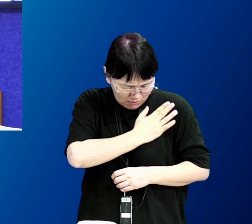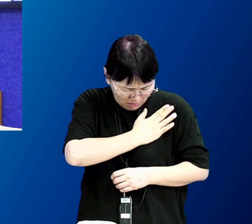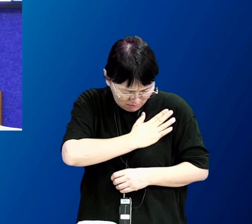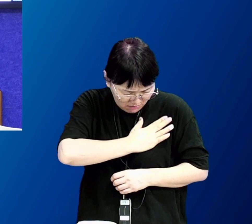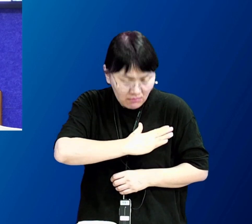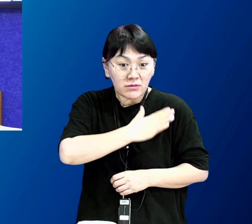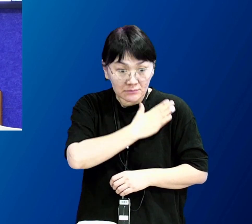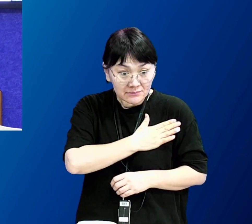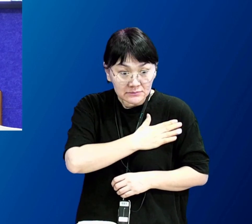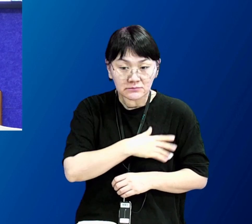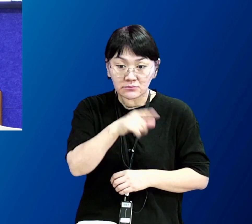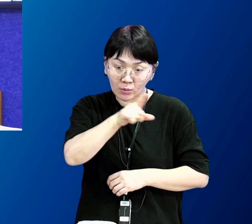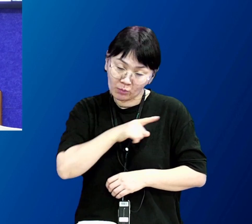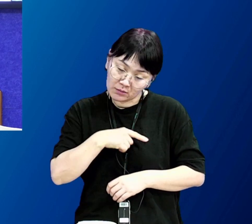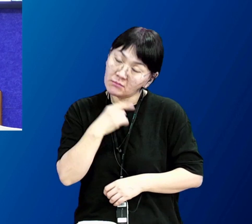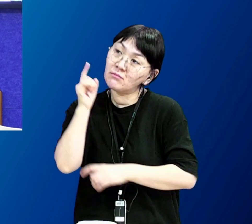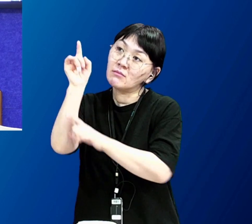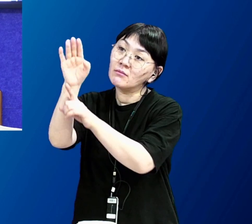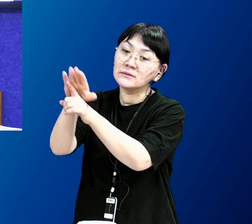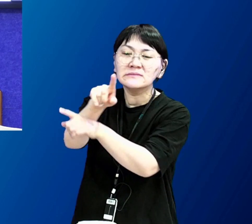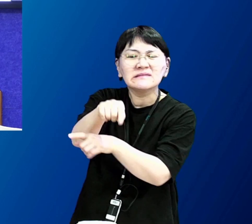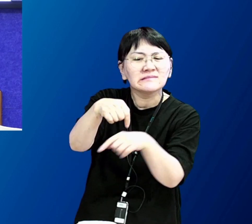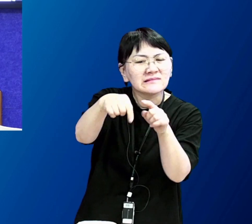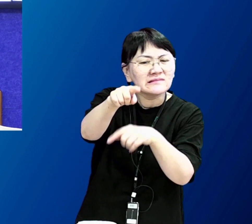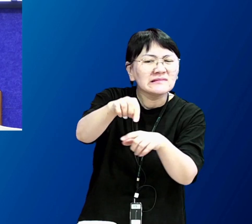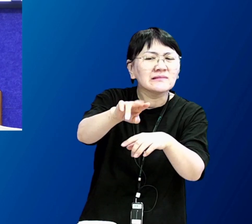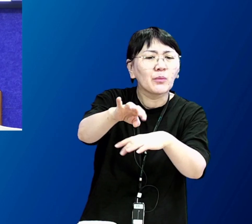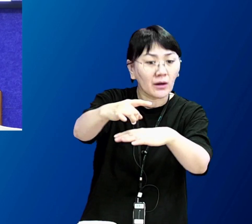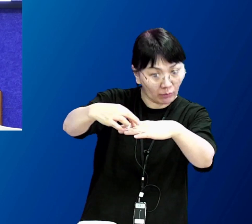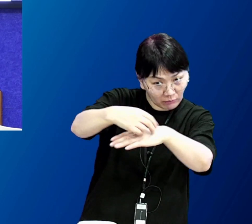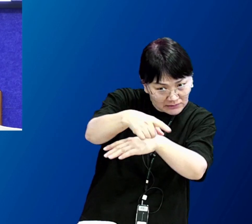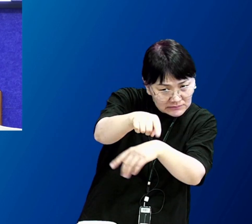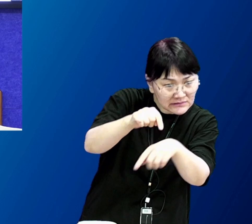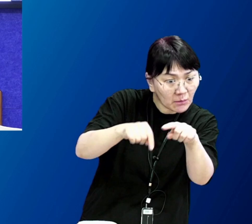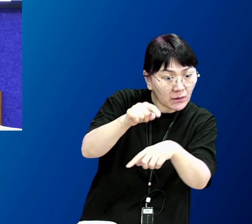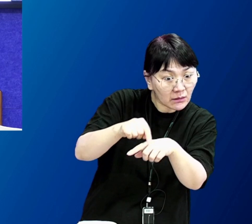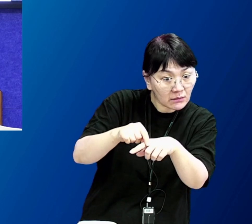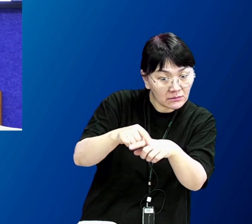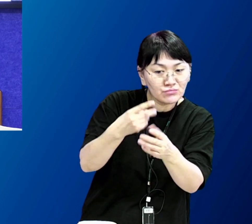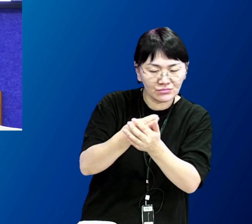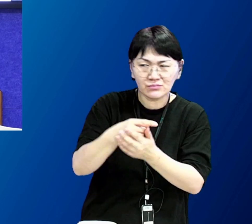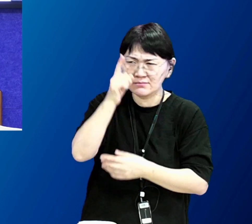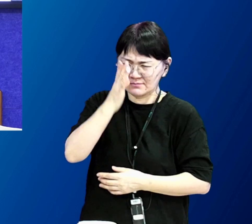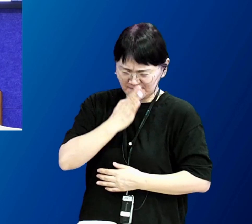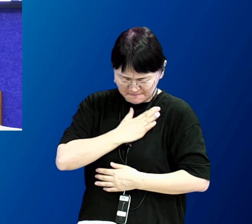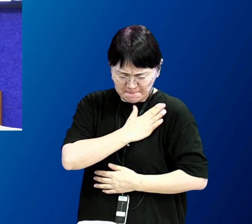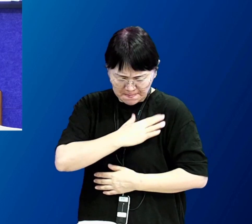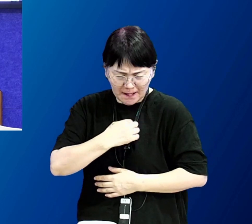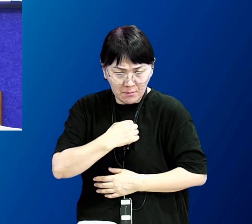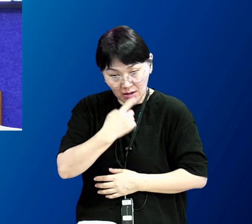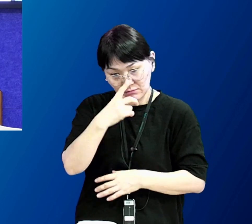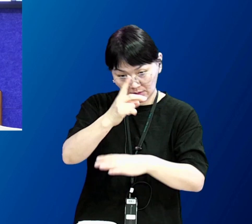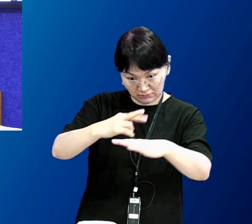бид өхөн яаж хайрлж байгаа нь, яаж үлдэж байгаа нь эзнийг хайрлж байгаа хэрэг юм болоо.